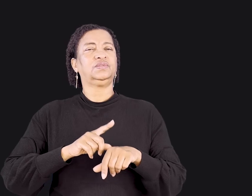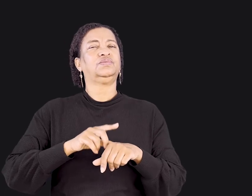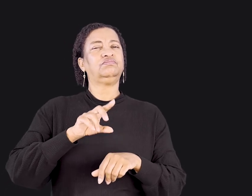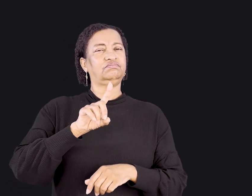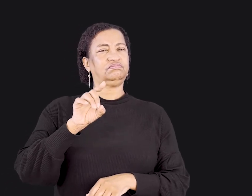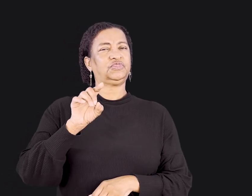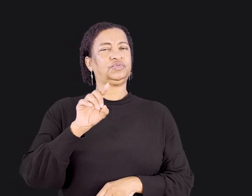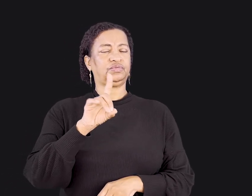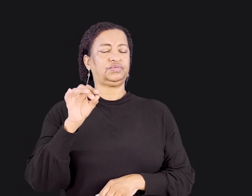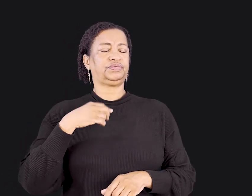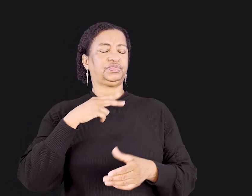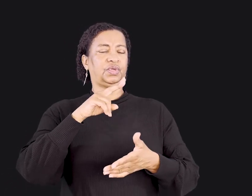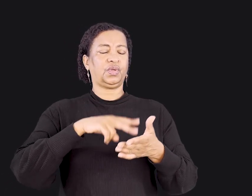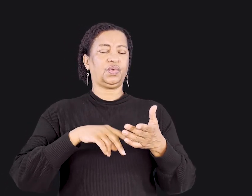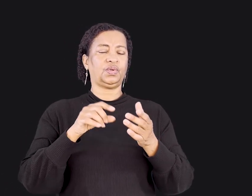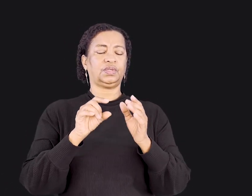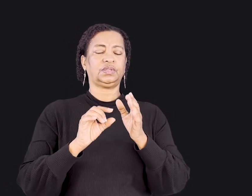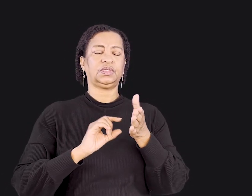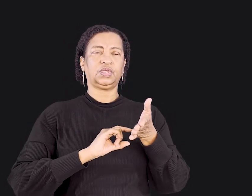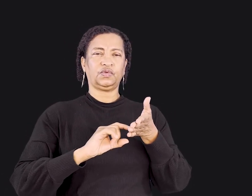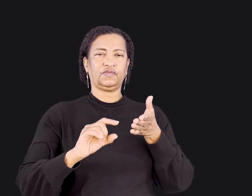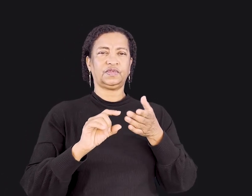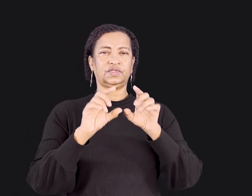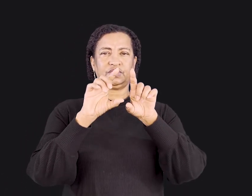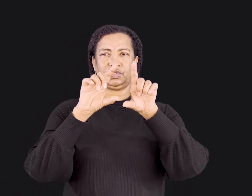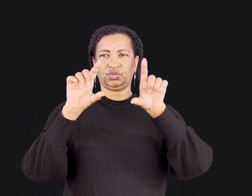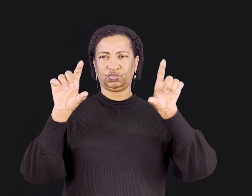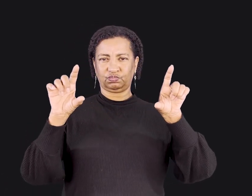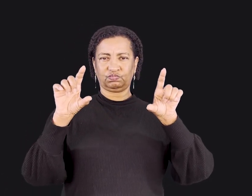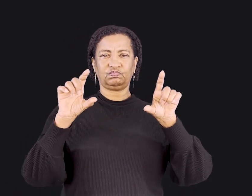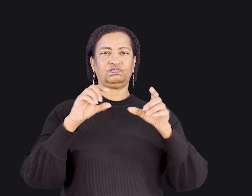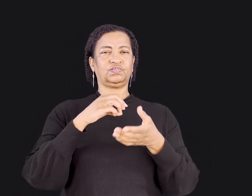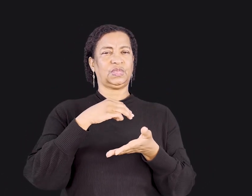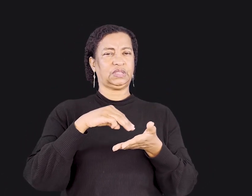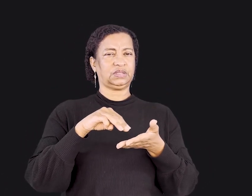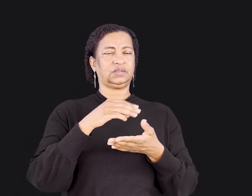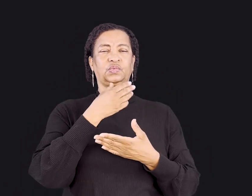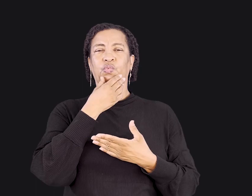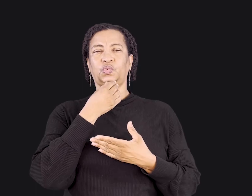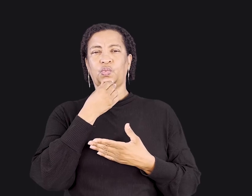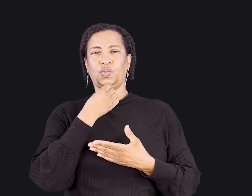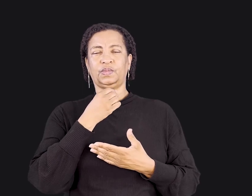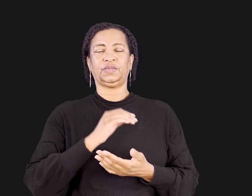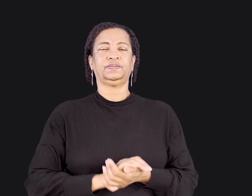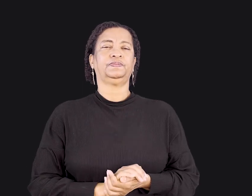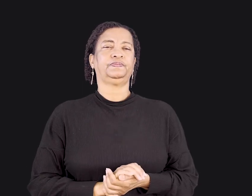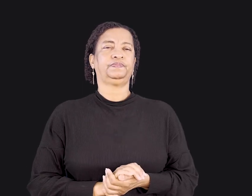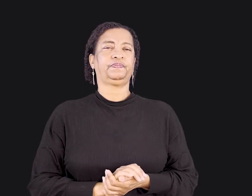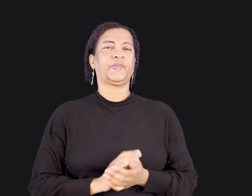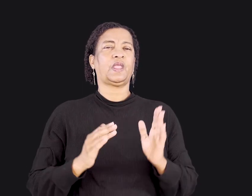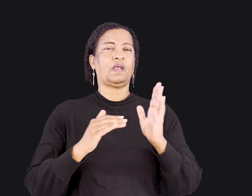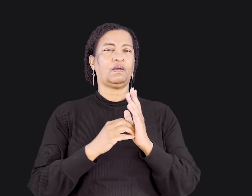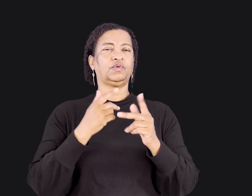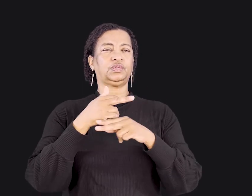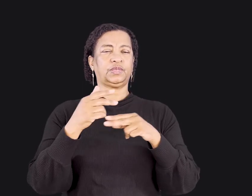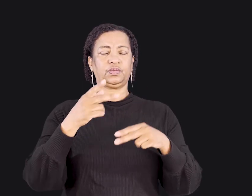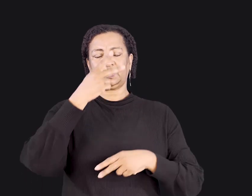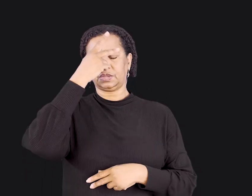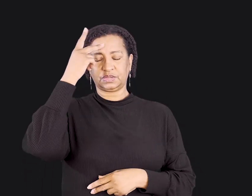este versículo numa placa no escritório de um homem de negócios. A última coisa no mundo que as pessoas querem ouvir é a